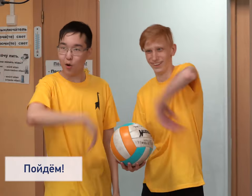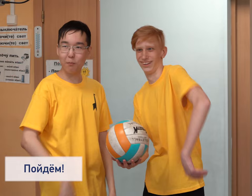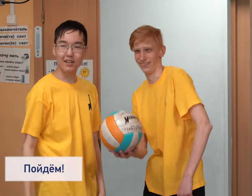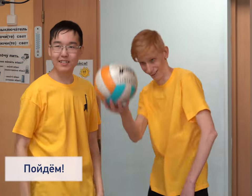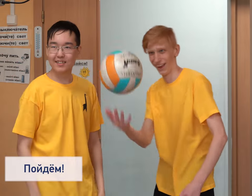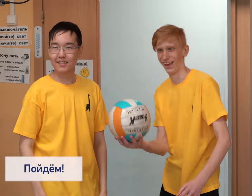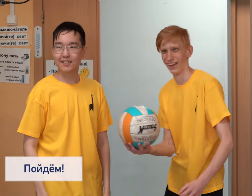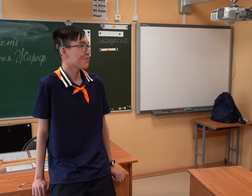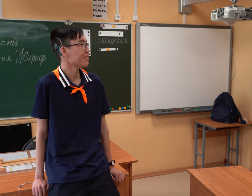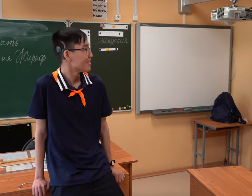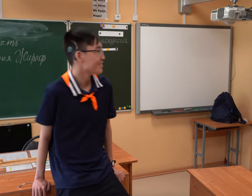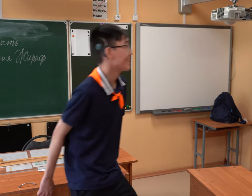Пойдем!